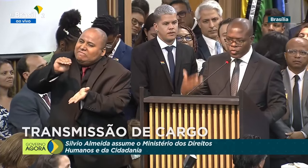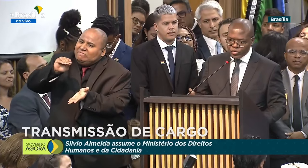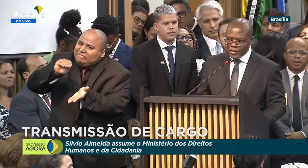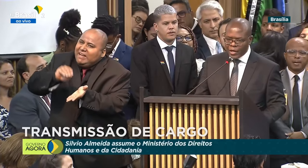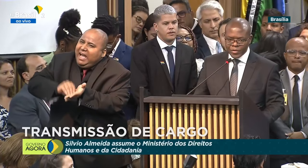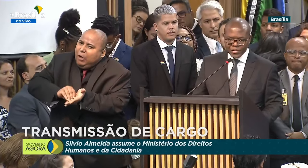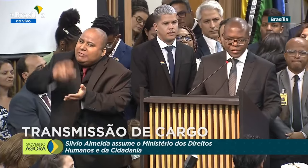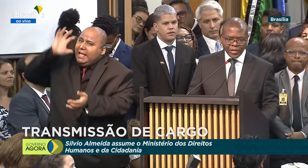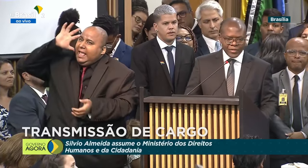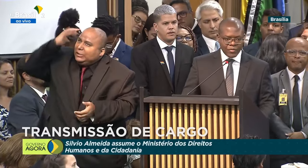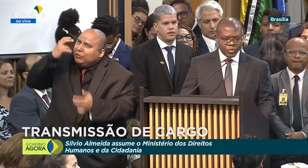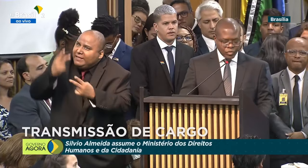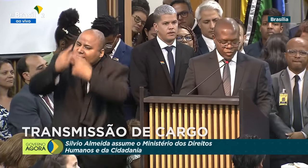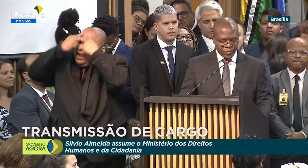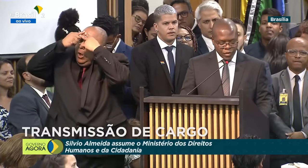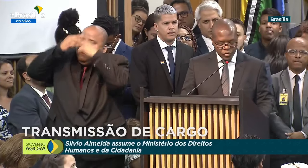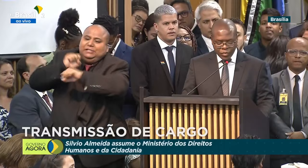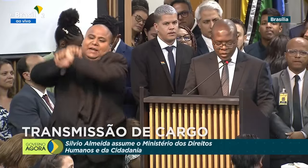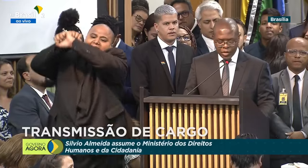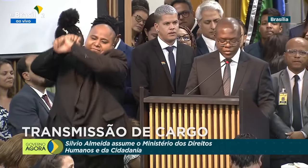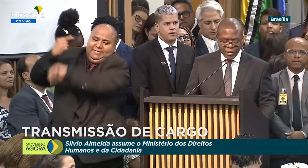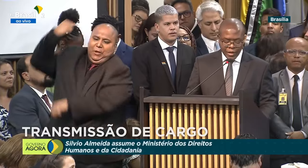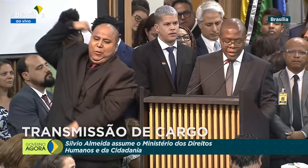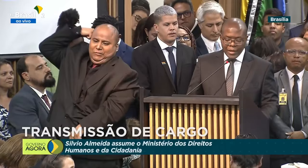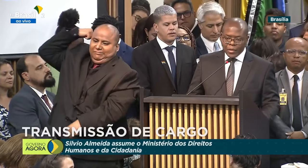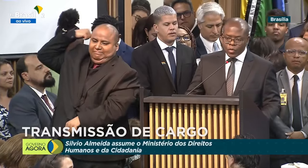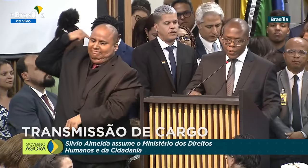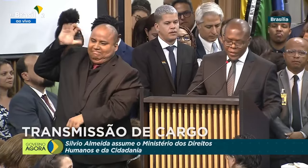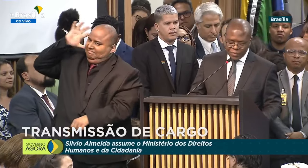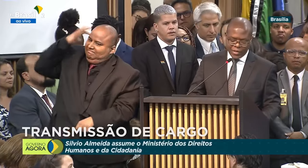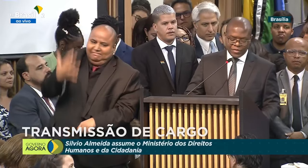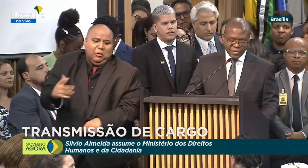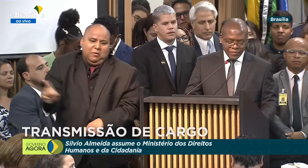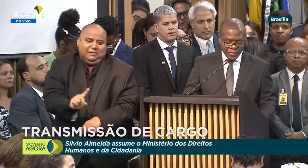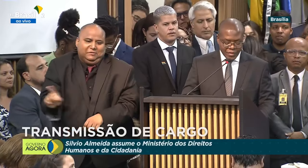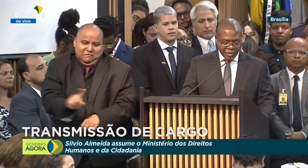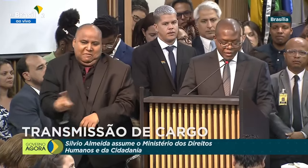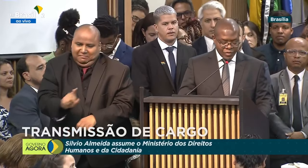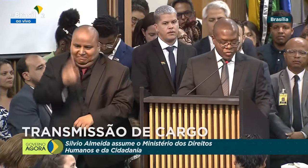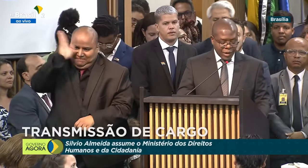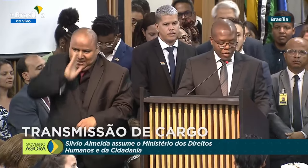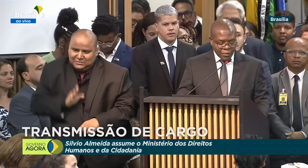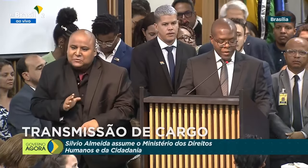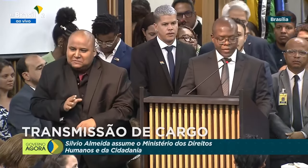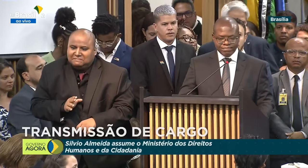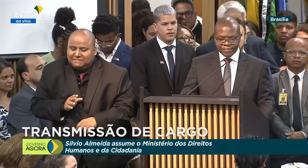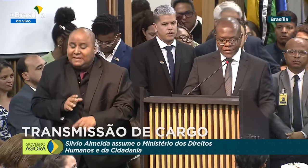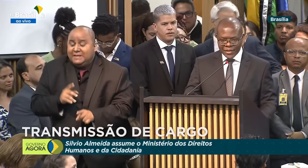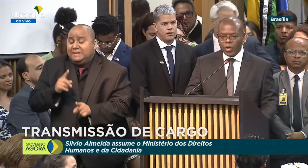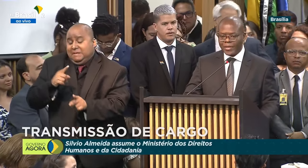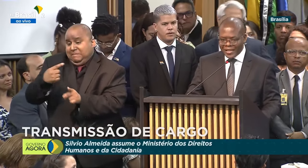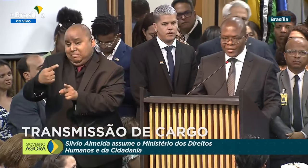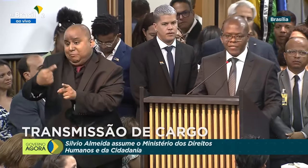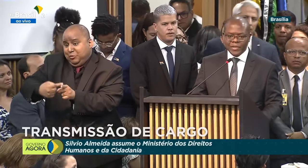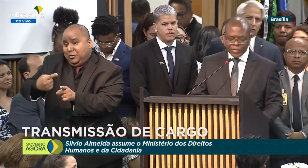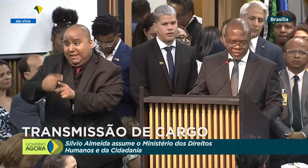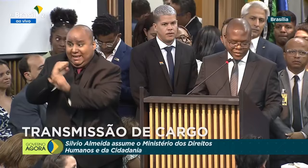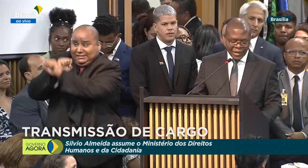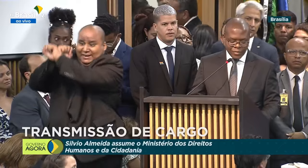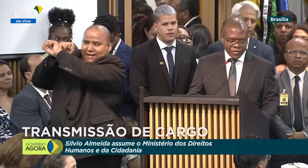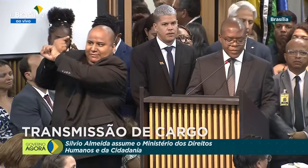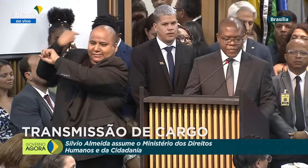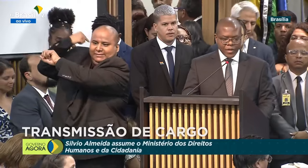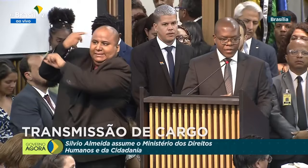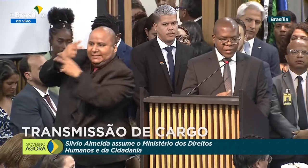da escravidão como outros traumas também que se avolumam sobre nós o que permite que sua obra né a obra da escravidão